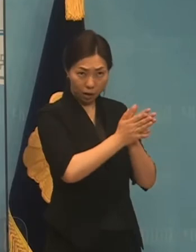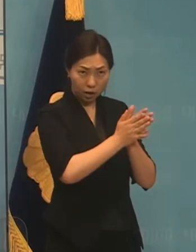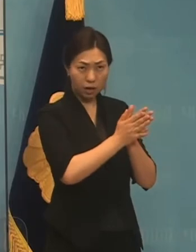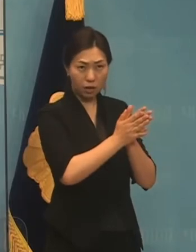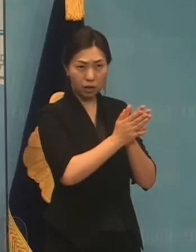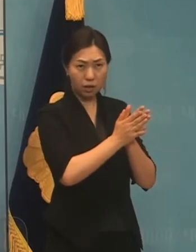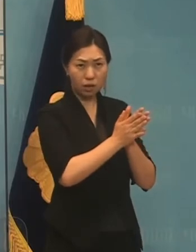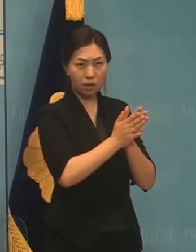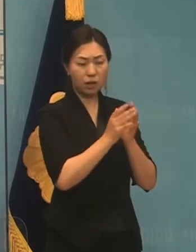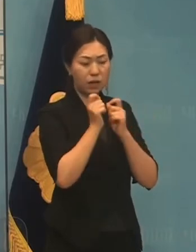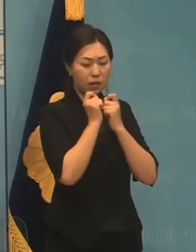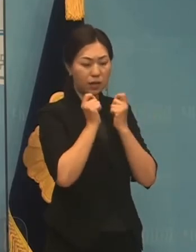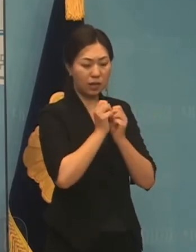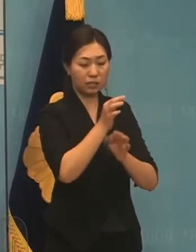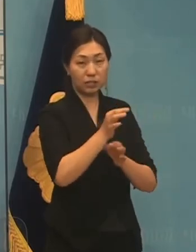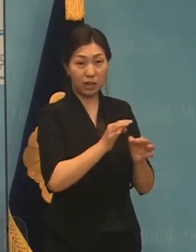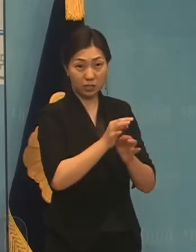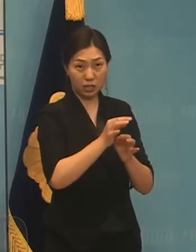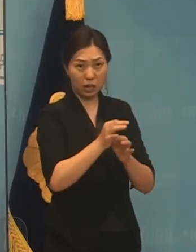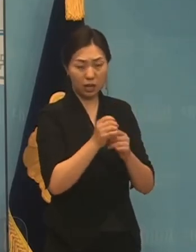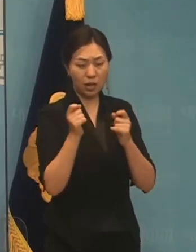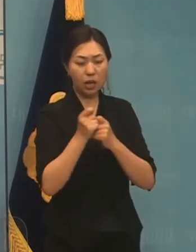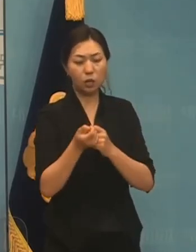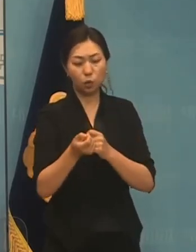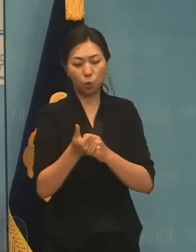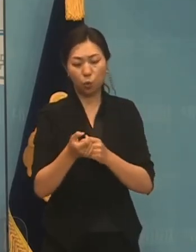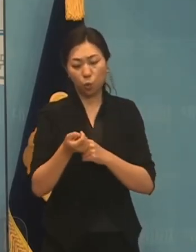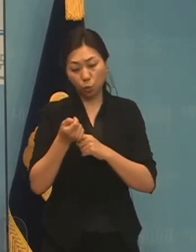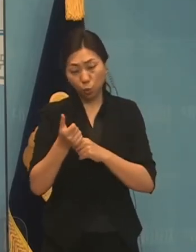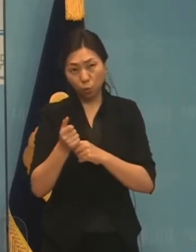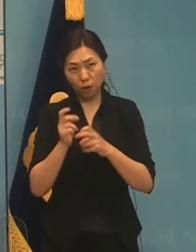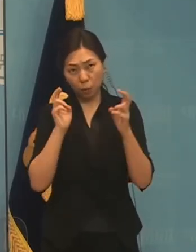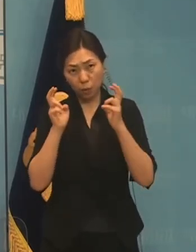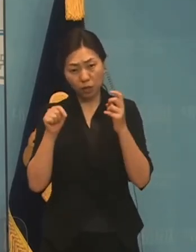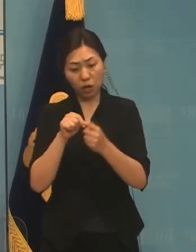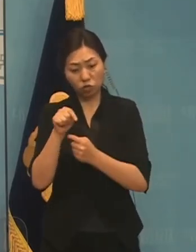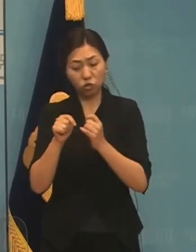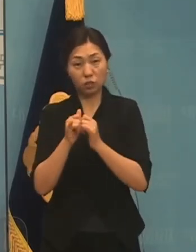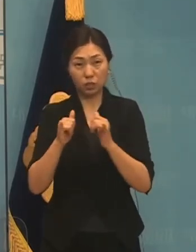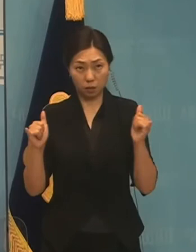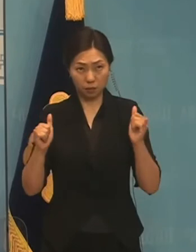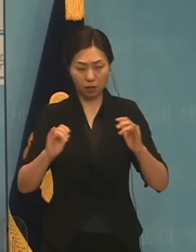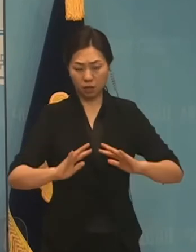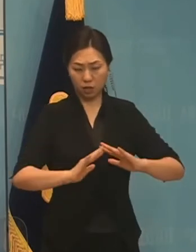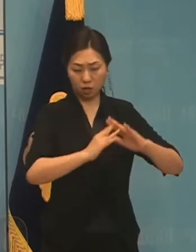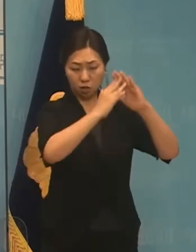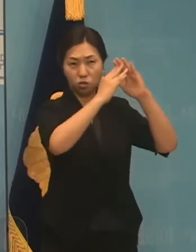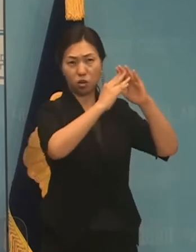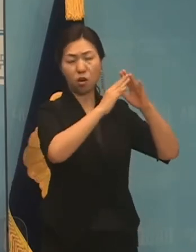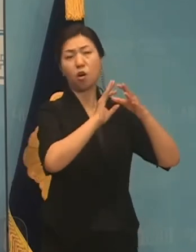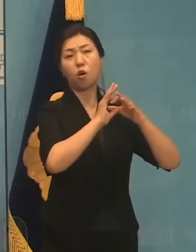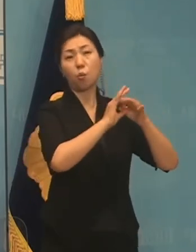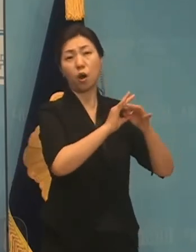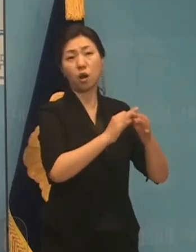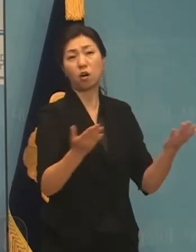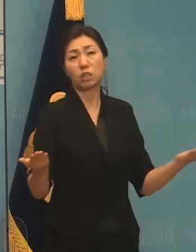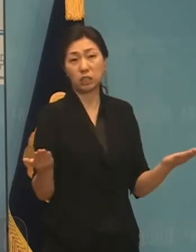중소기업인 중소상인들에게 건설 관련 일자리 수백만